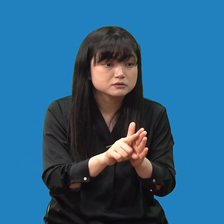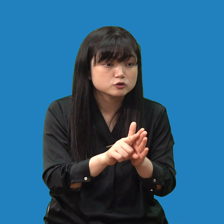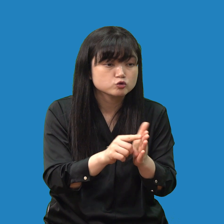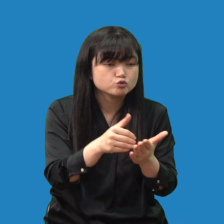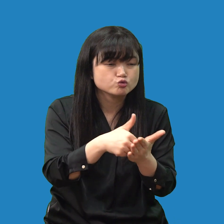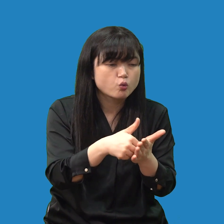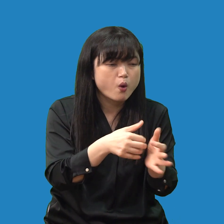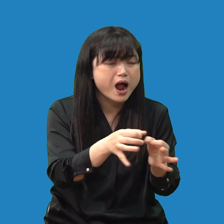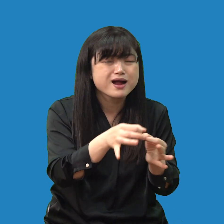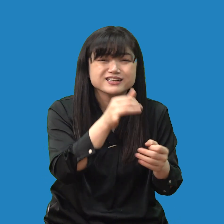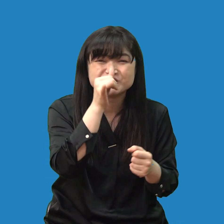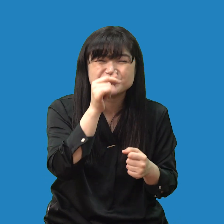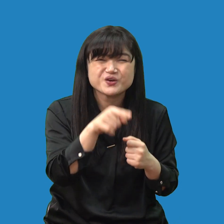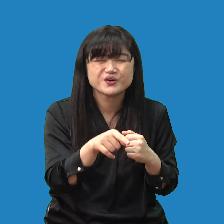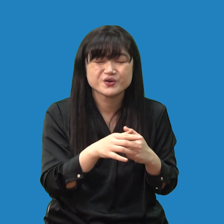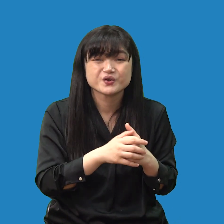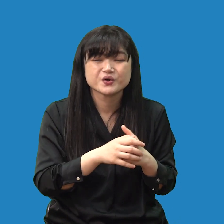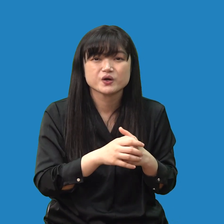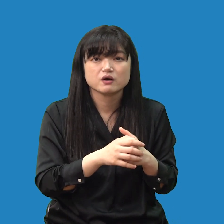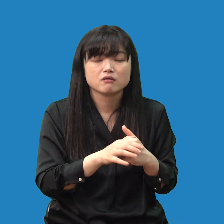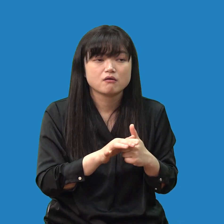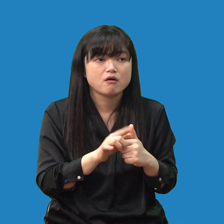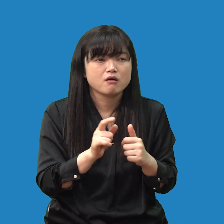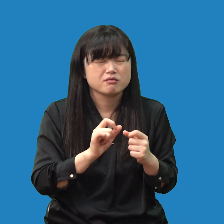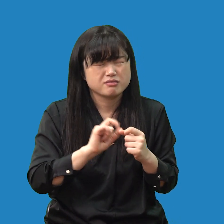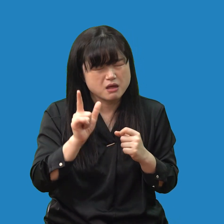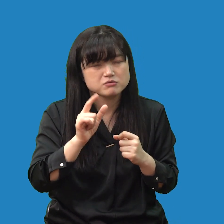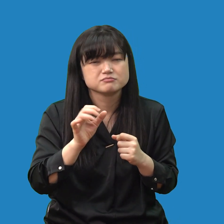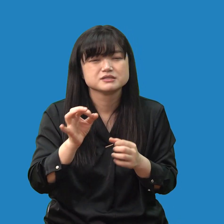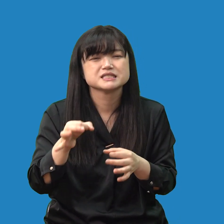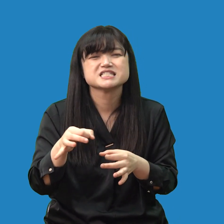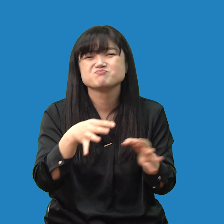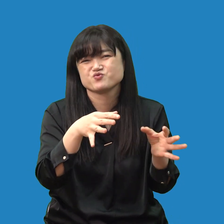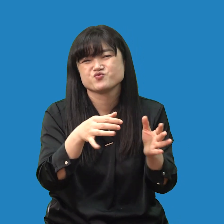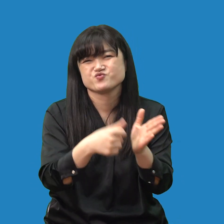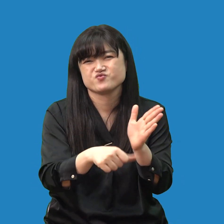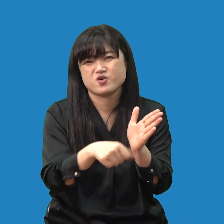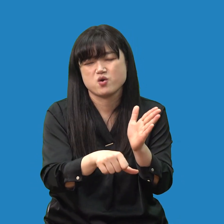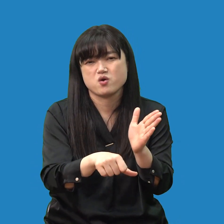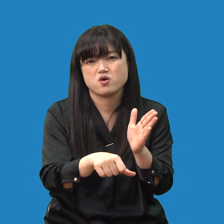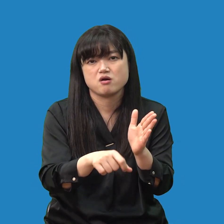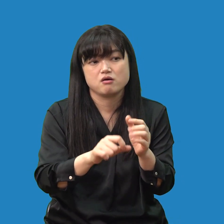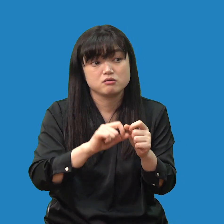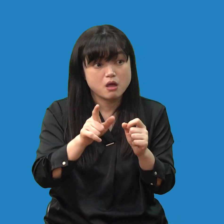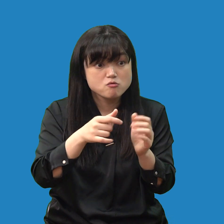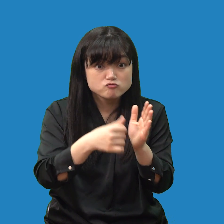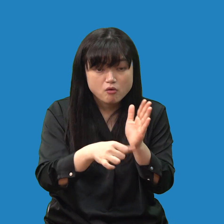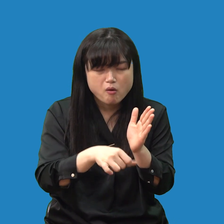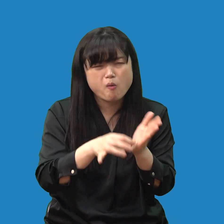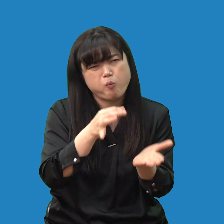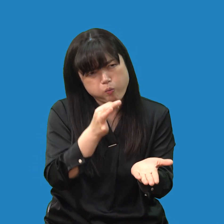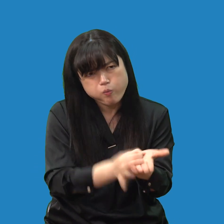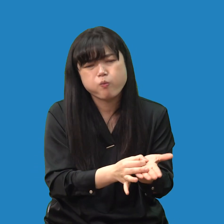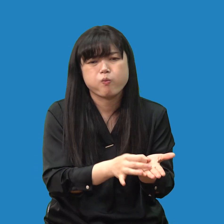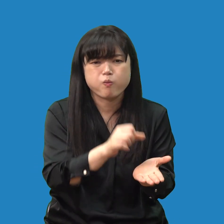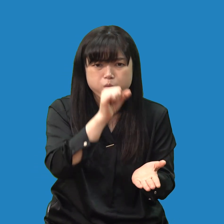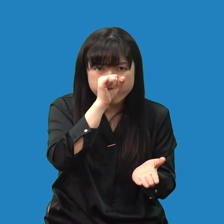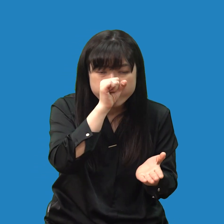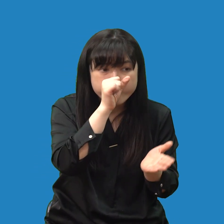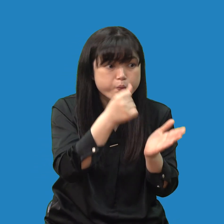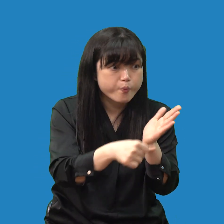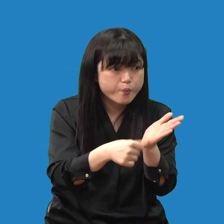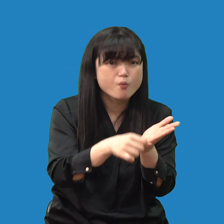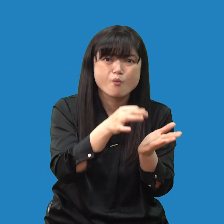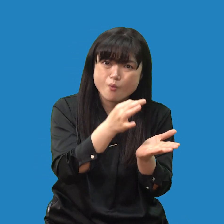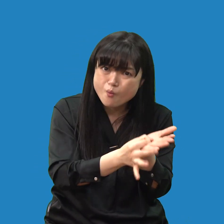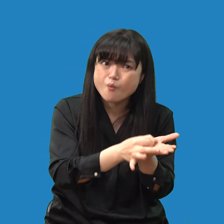중고 가게가 있었습니다. 근데 거의 기부 물품들이었는데, 거기 가면 참 괜찮은 가구와